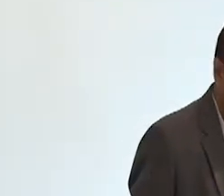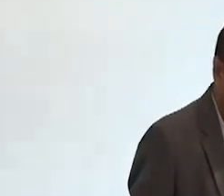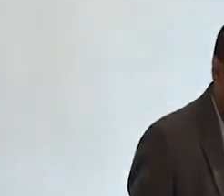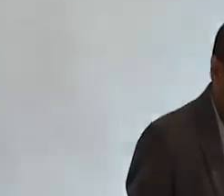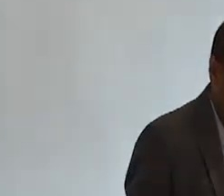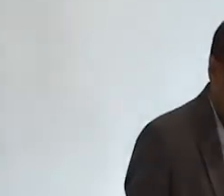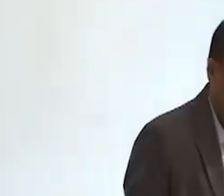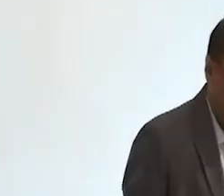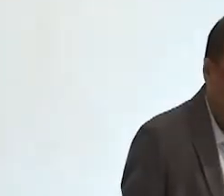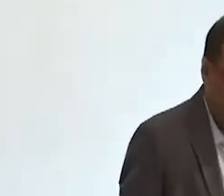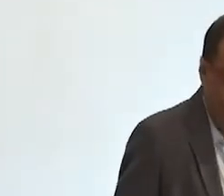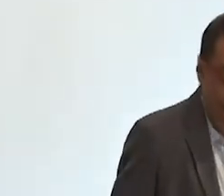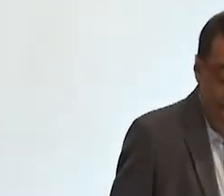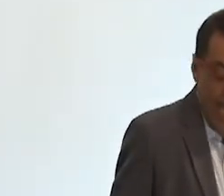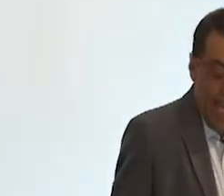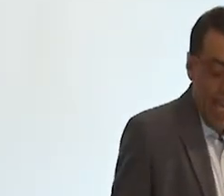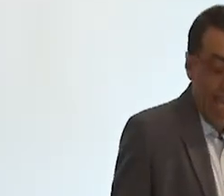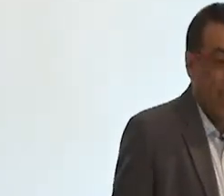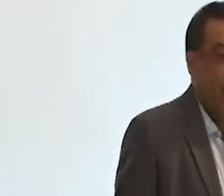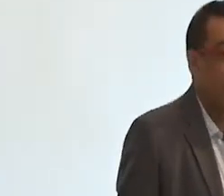Buenos días para todos.